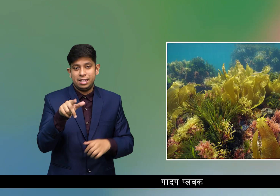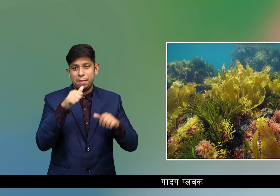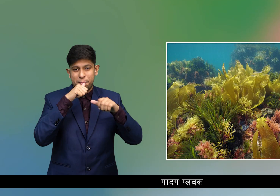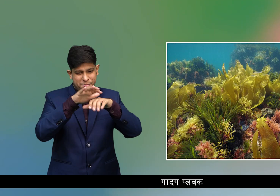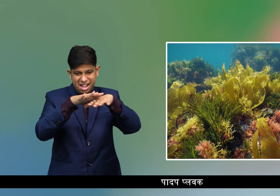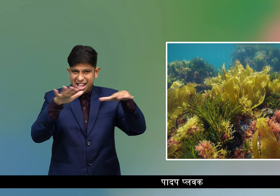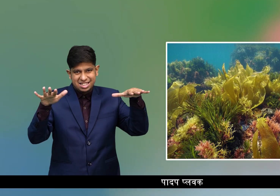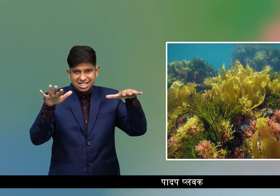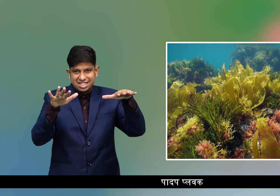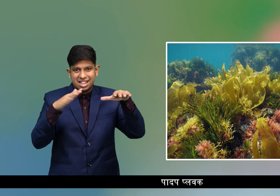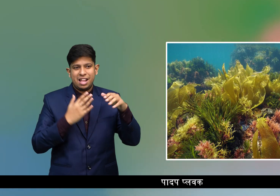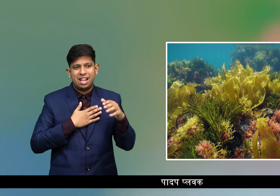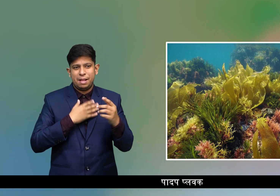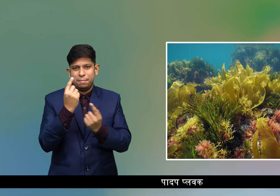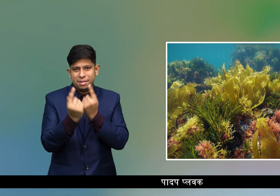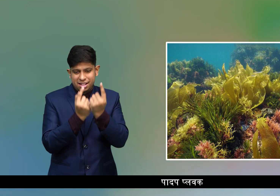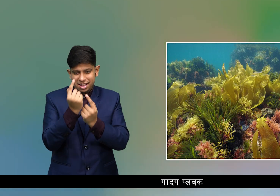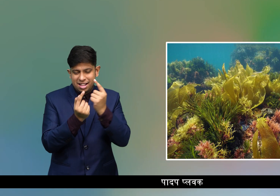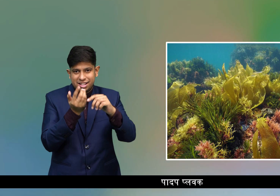पादप प्लवक,